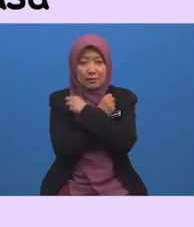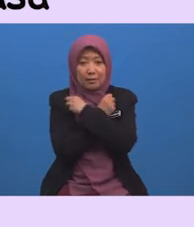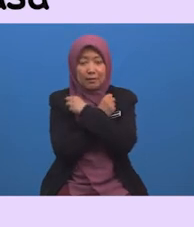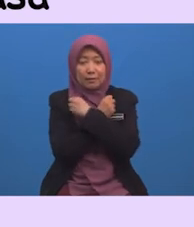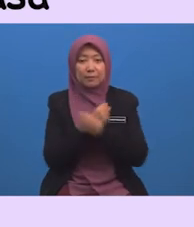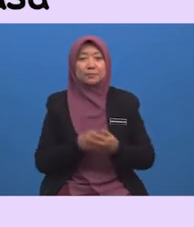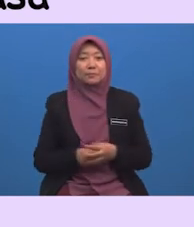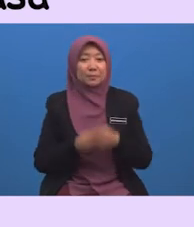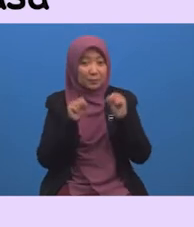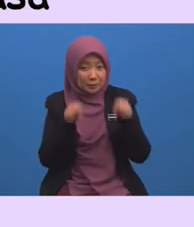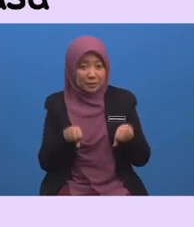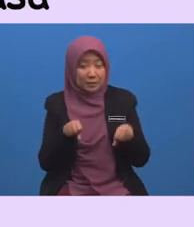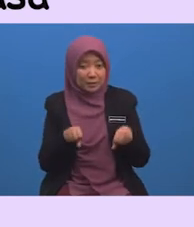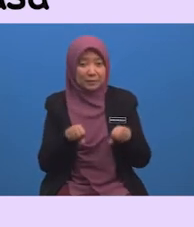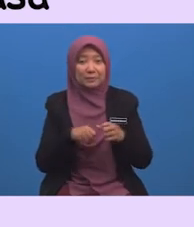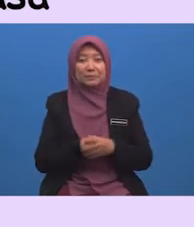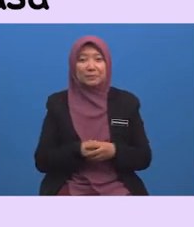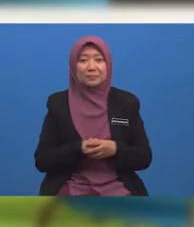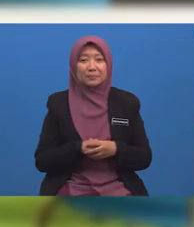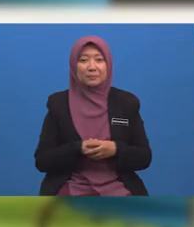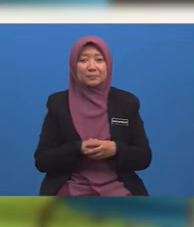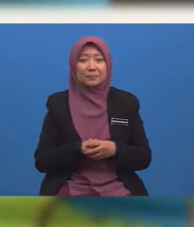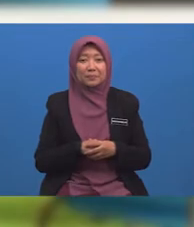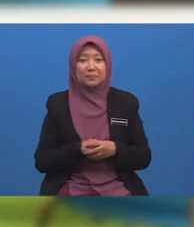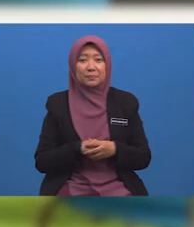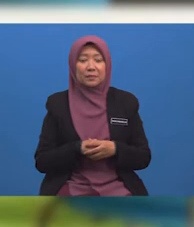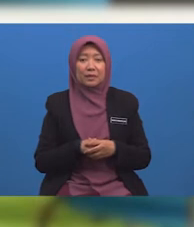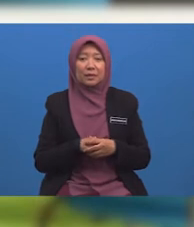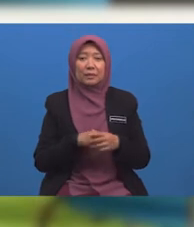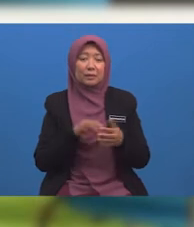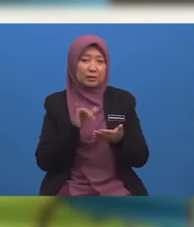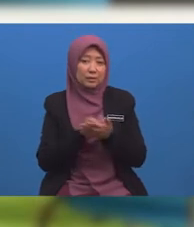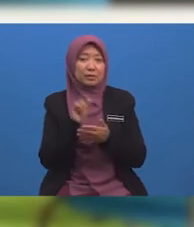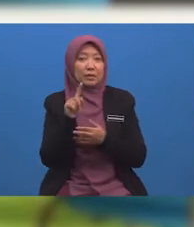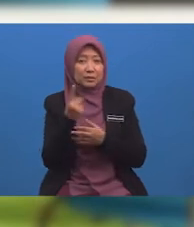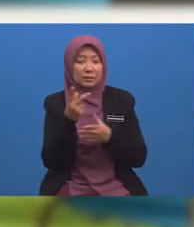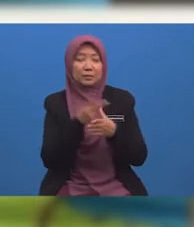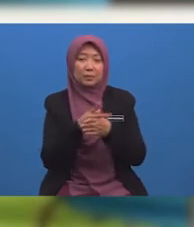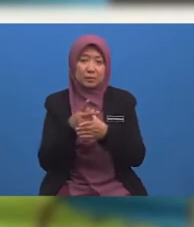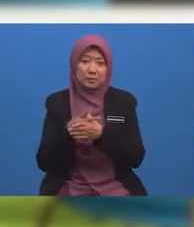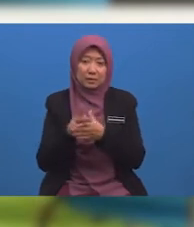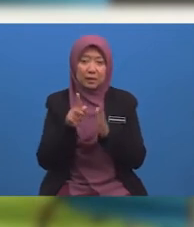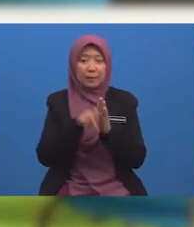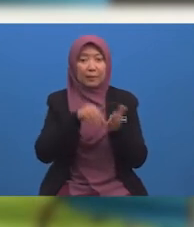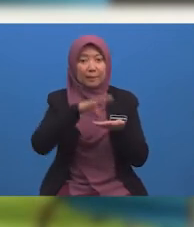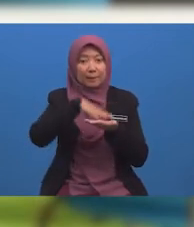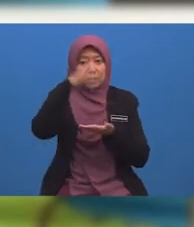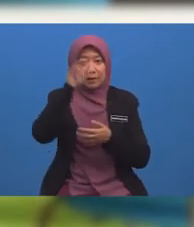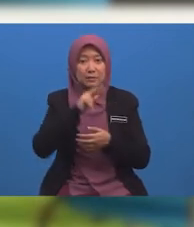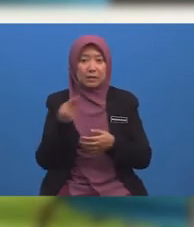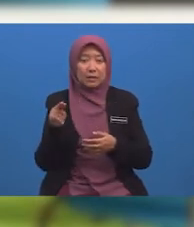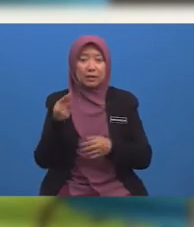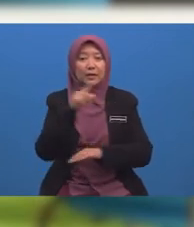sayang. Boleh ya murid-murid? Baiklah, sekian sahaja perkongsian pembelajaran